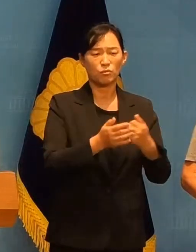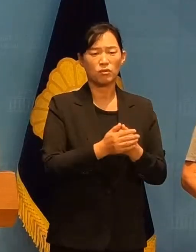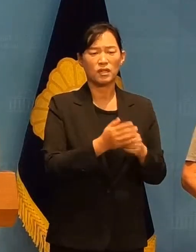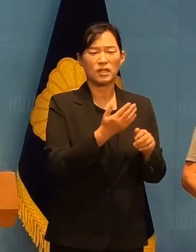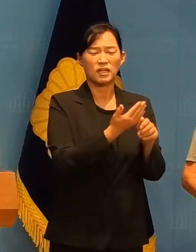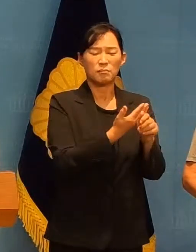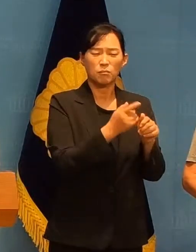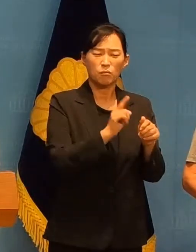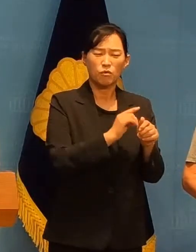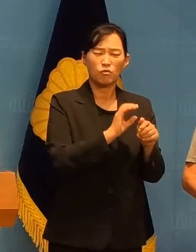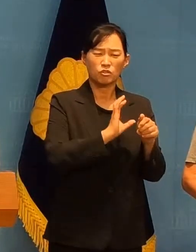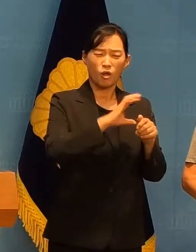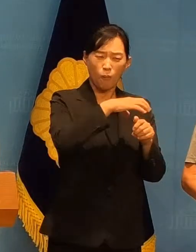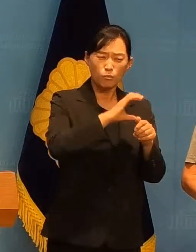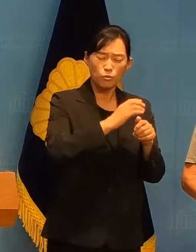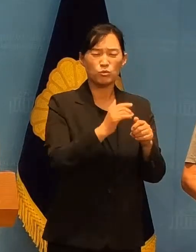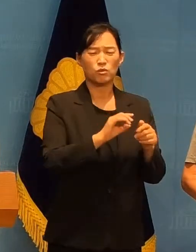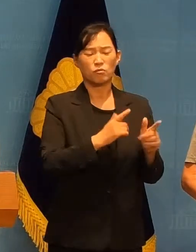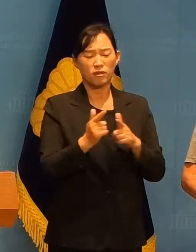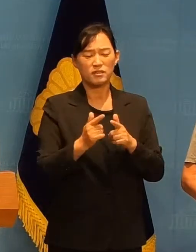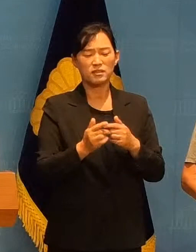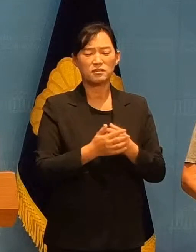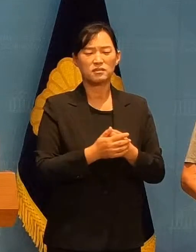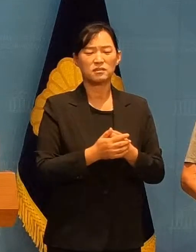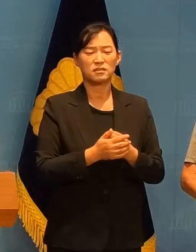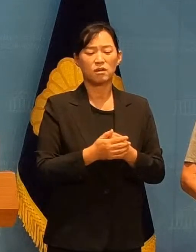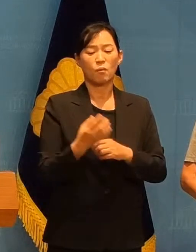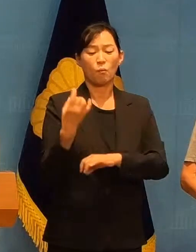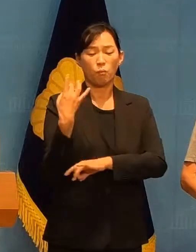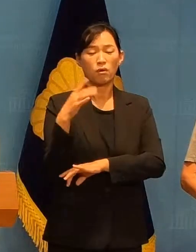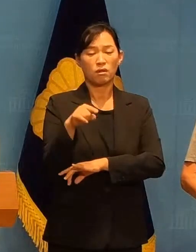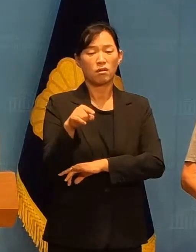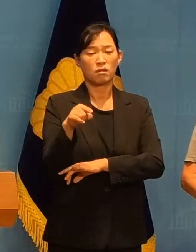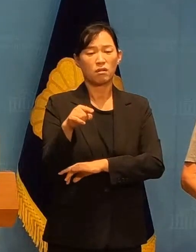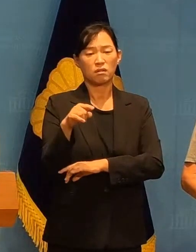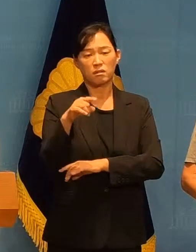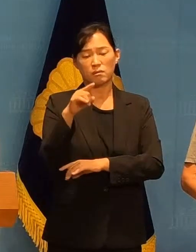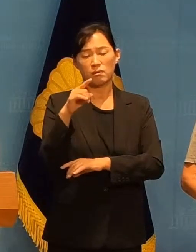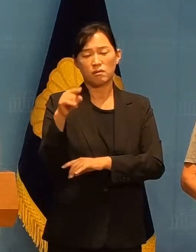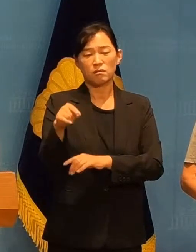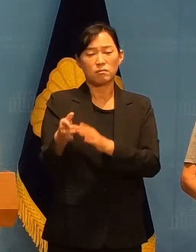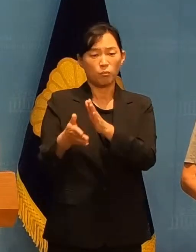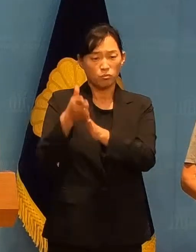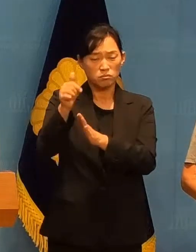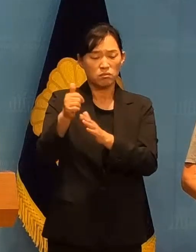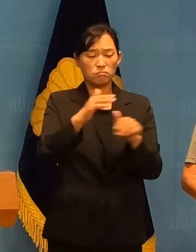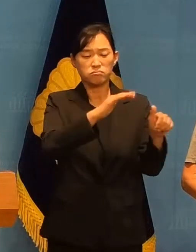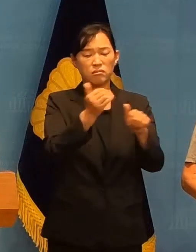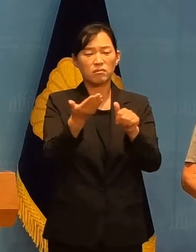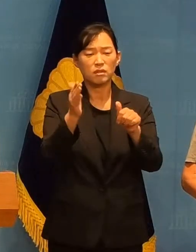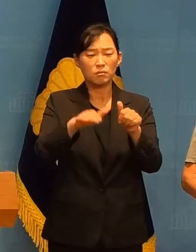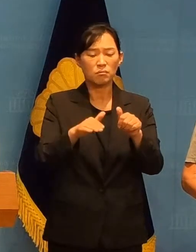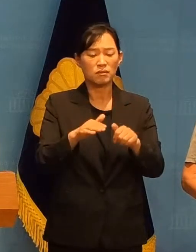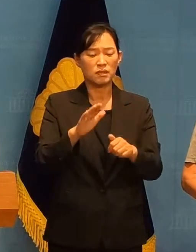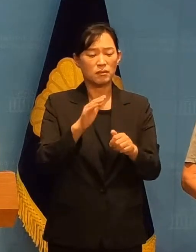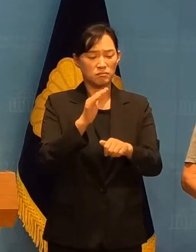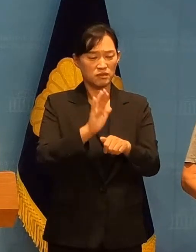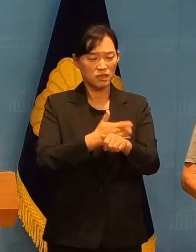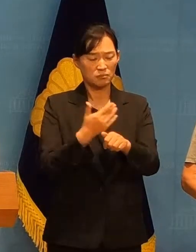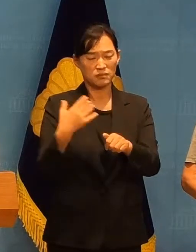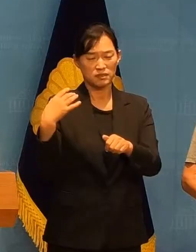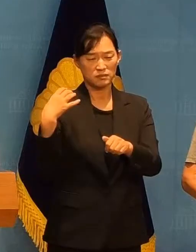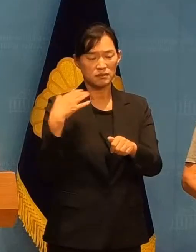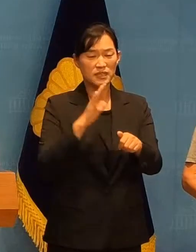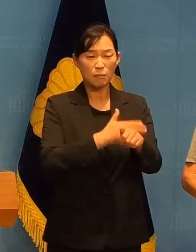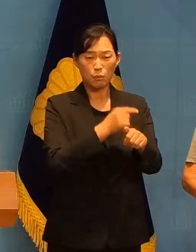굴착기 장비는 원청사가 불러 일을 시켰음에도 해당 공정은 하도급사의 책임이니 돈을 못